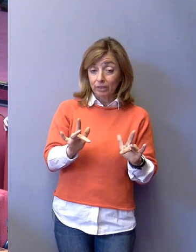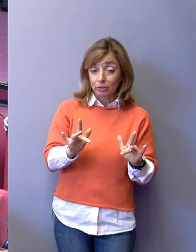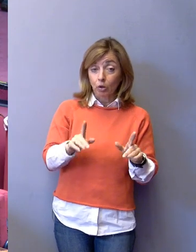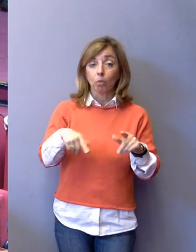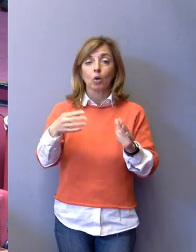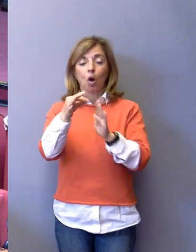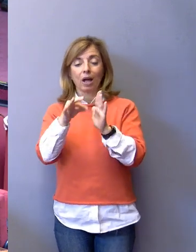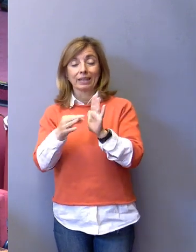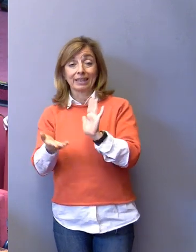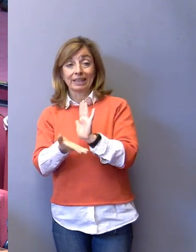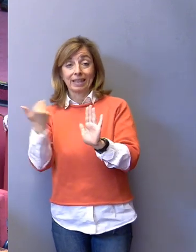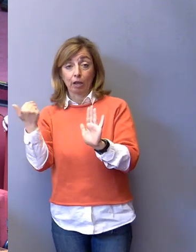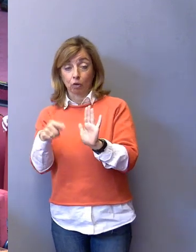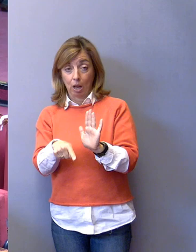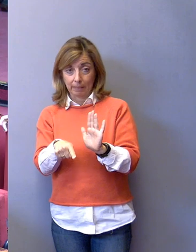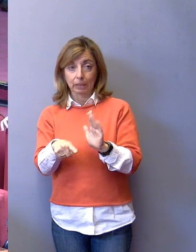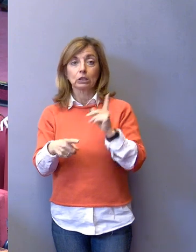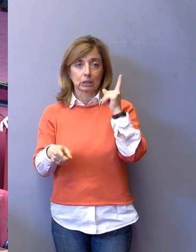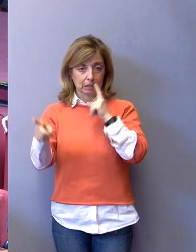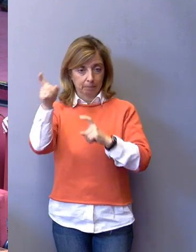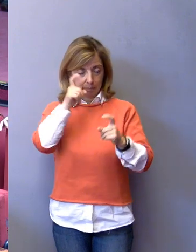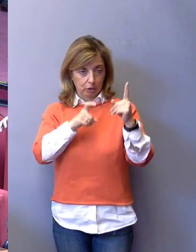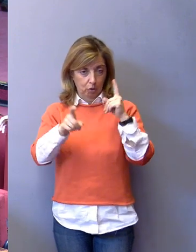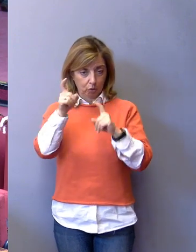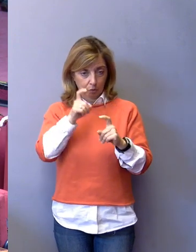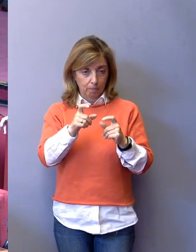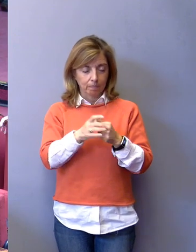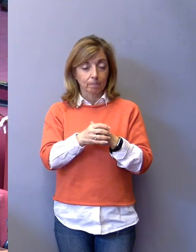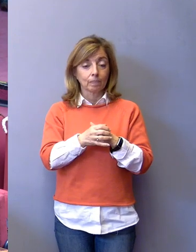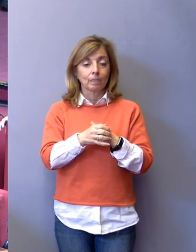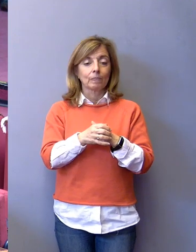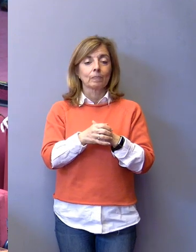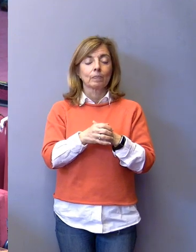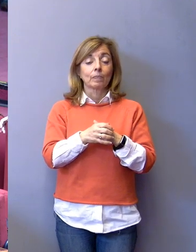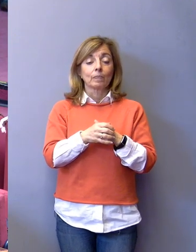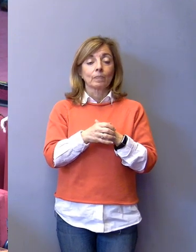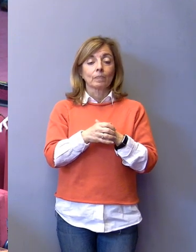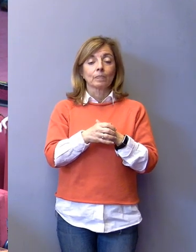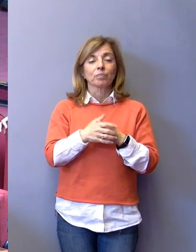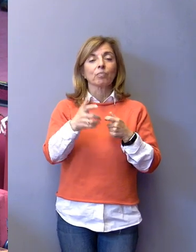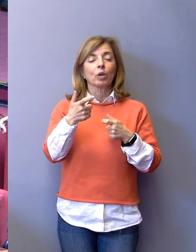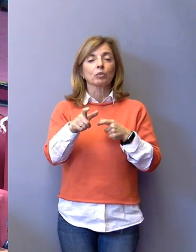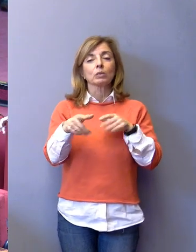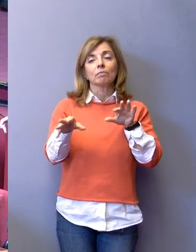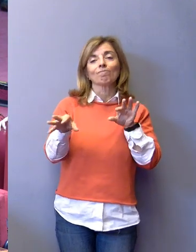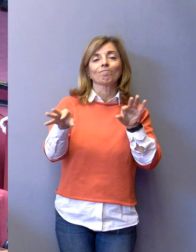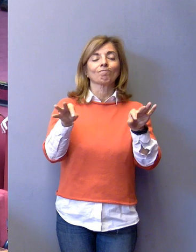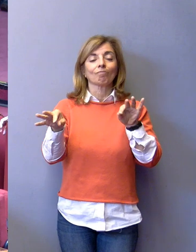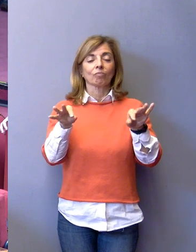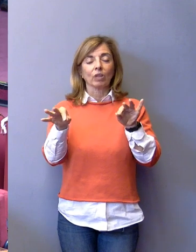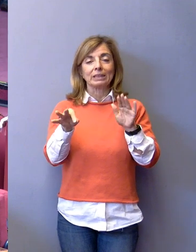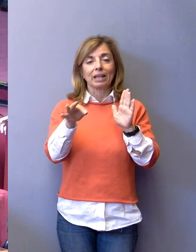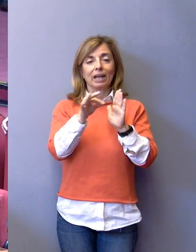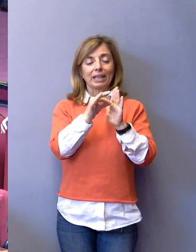De regolamentazione preoccupa perché ripeto questa discrezionalità questa deve